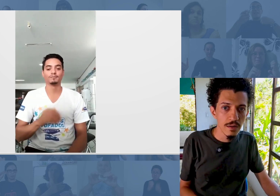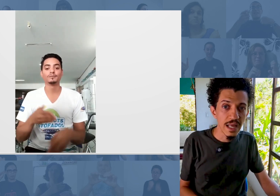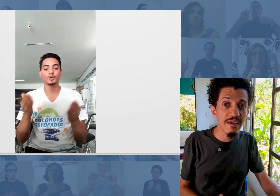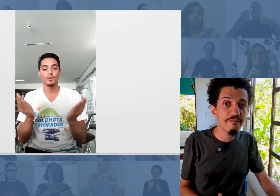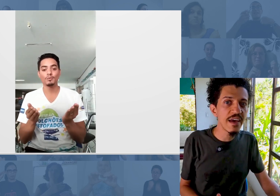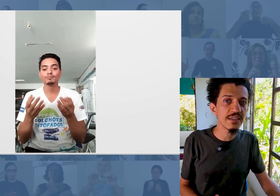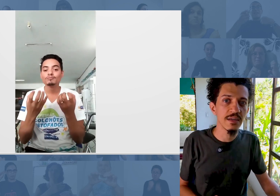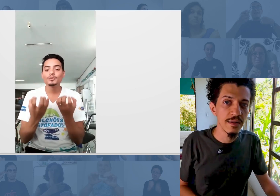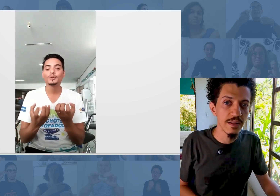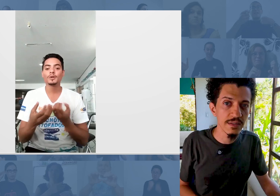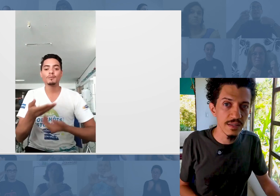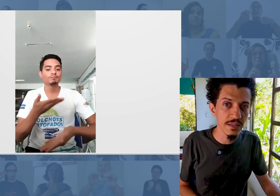Tem leveza na sinalização.